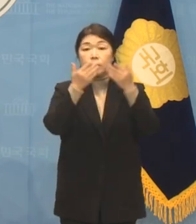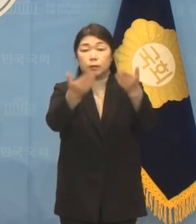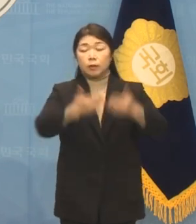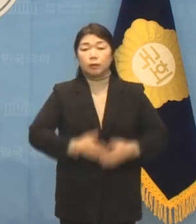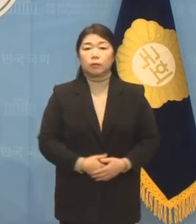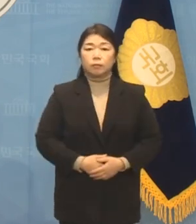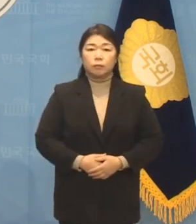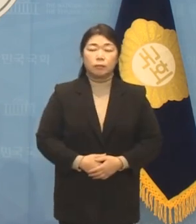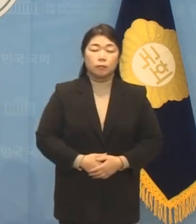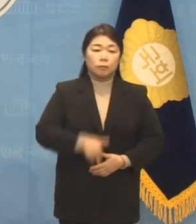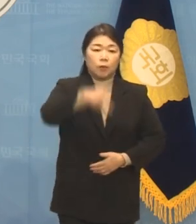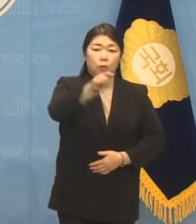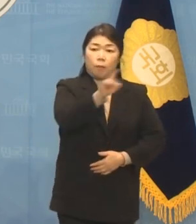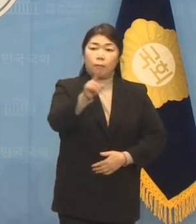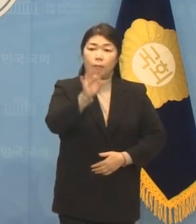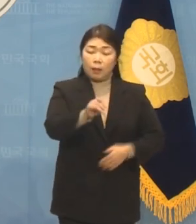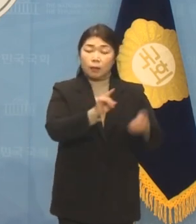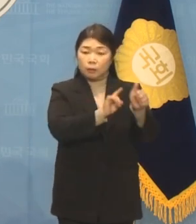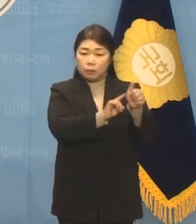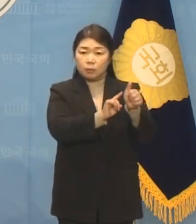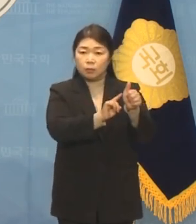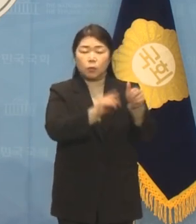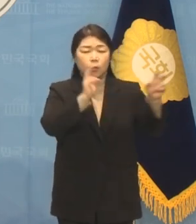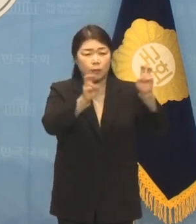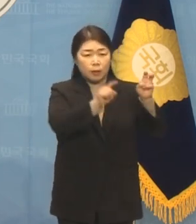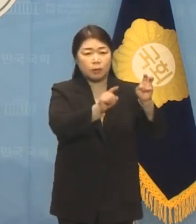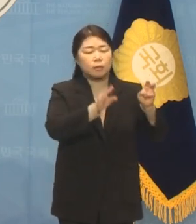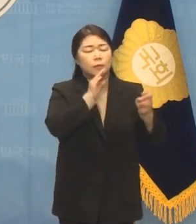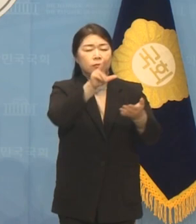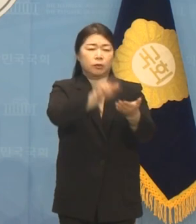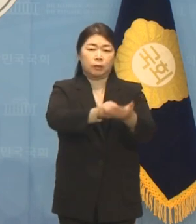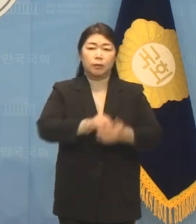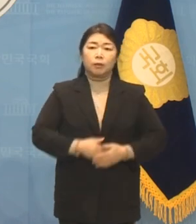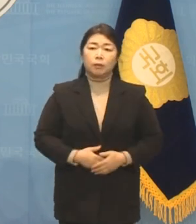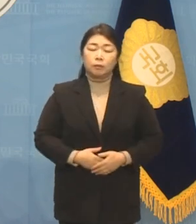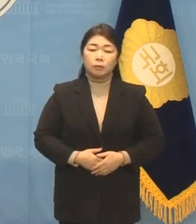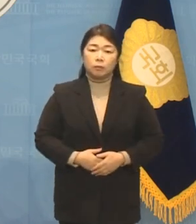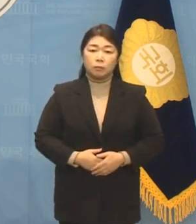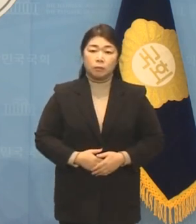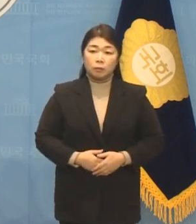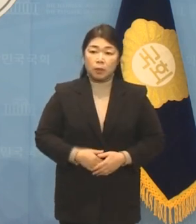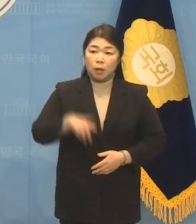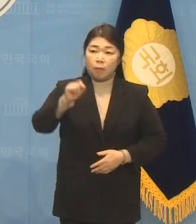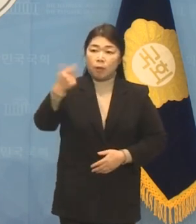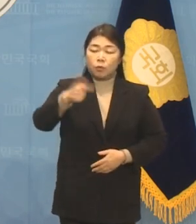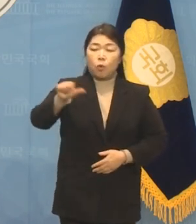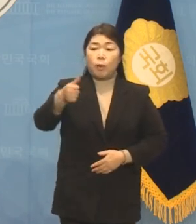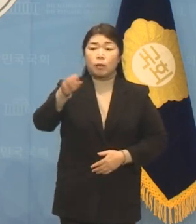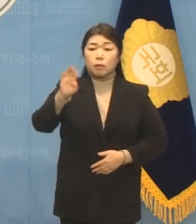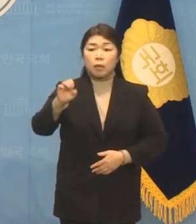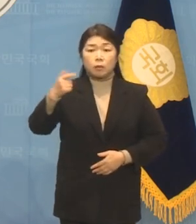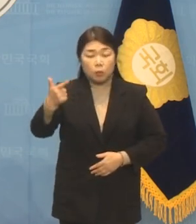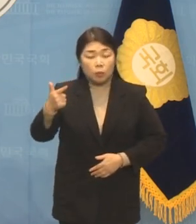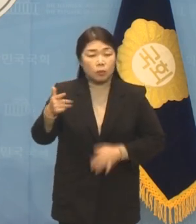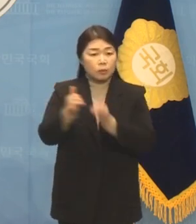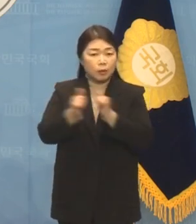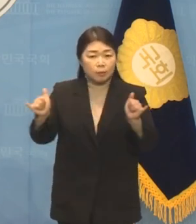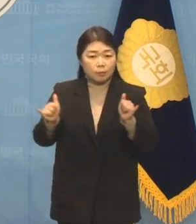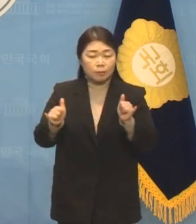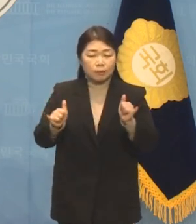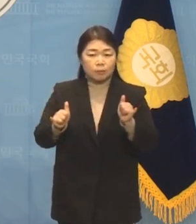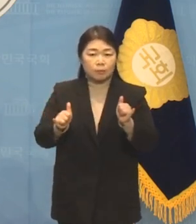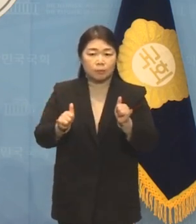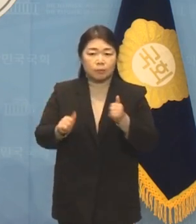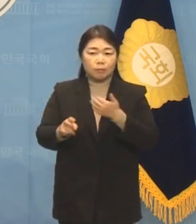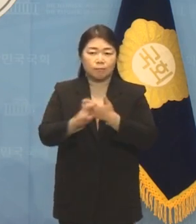노답 쿠팡이야말로 블랙리스트에 올라야 합니다. 쿠팡이 16,450명에 달하는 블랙리스트를 만들어